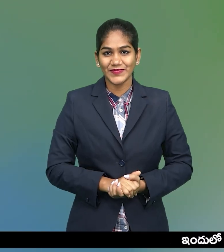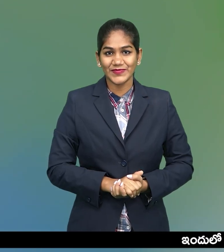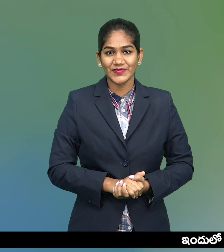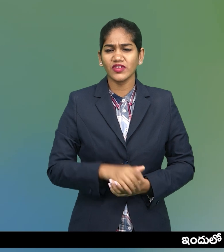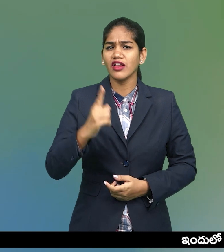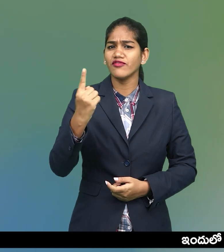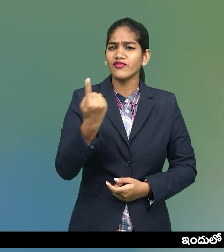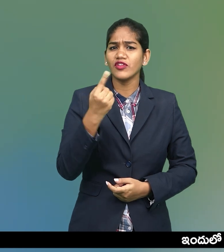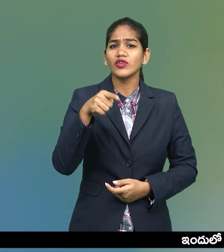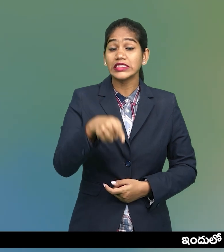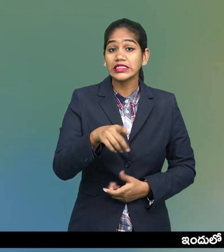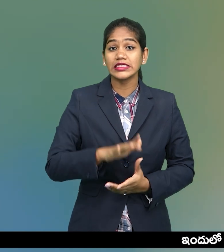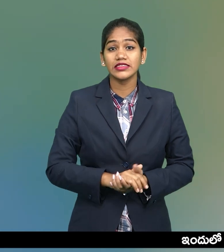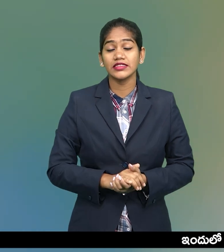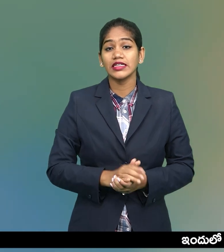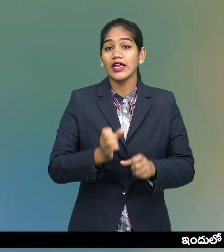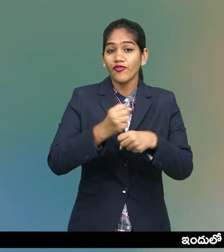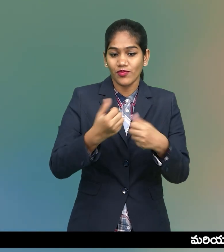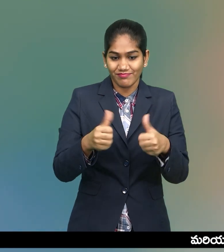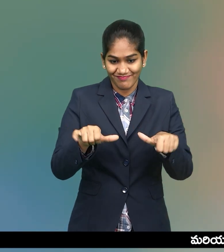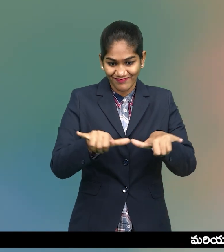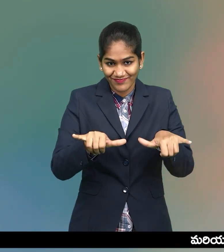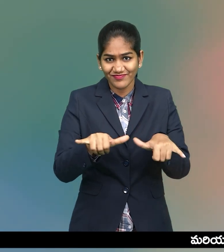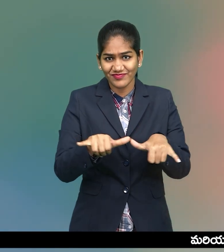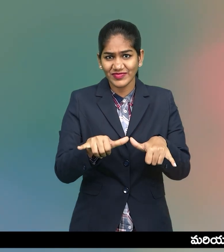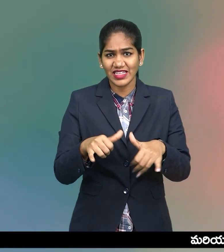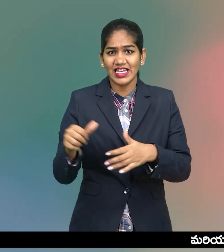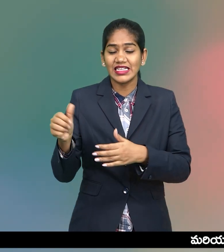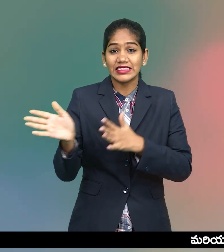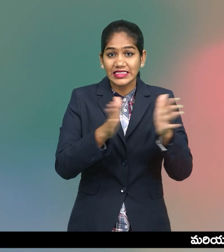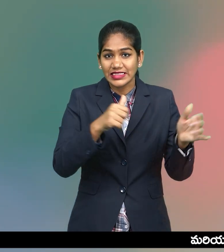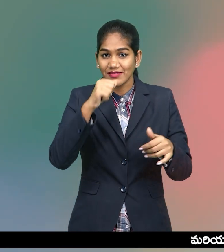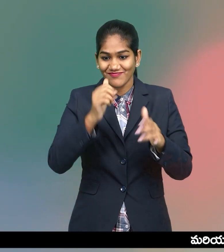ఇందులో ఒకటి భూమి ఏర్పడటం మరియు సముద్రపు గాలులు.